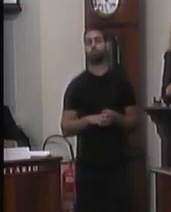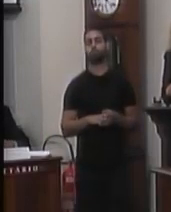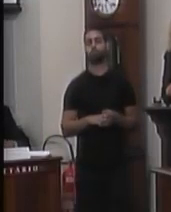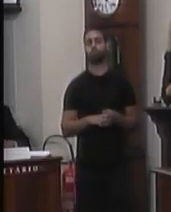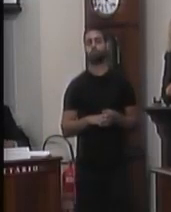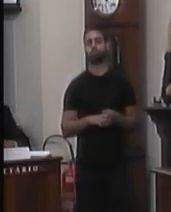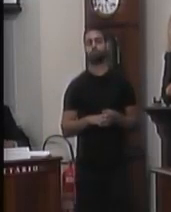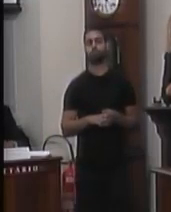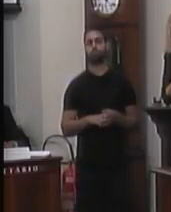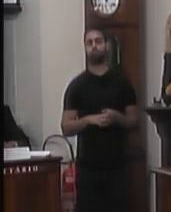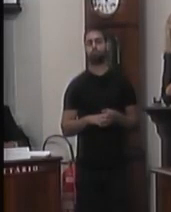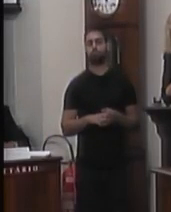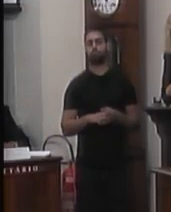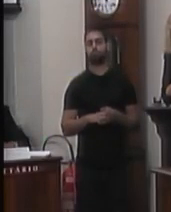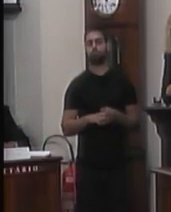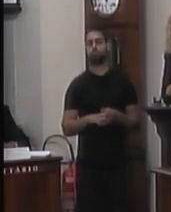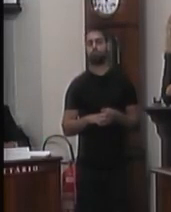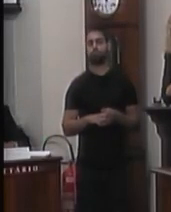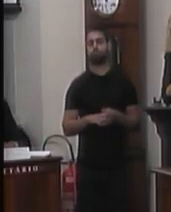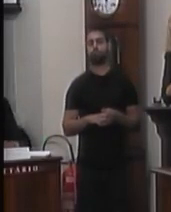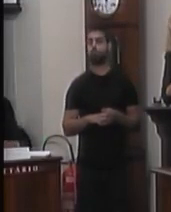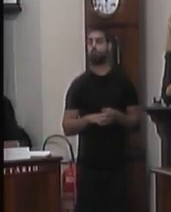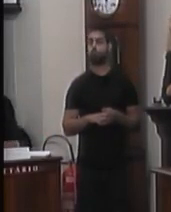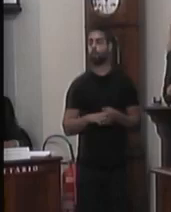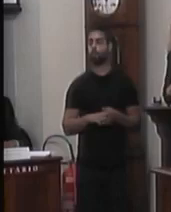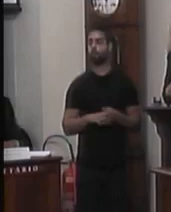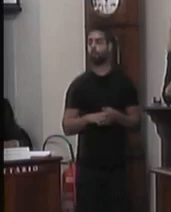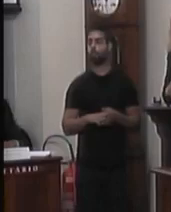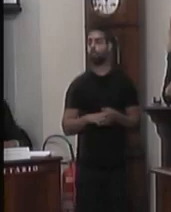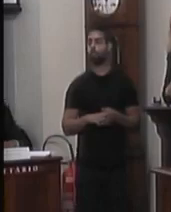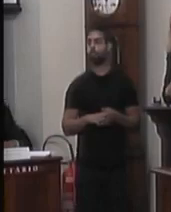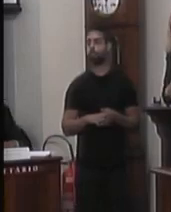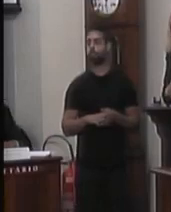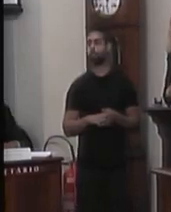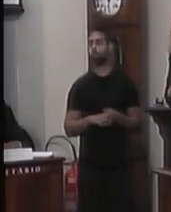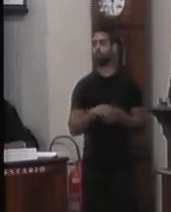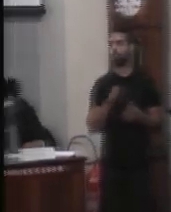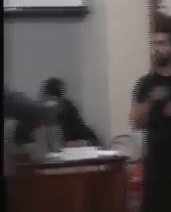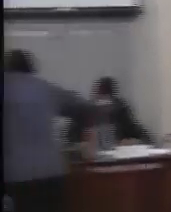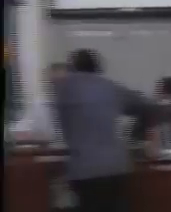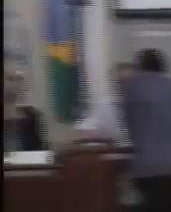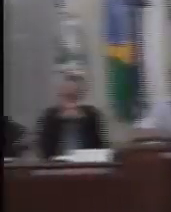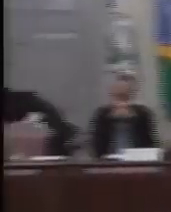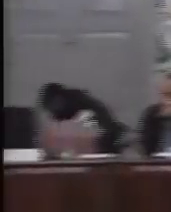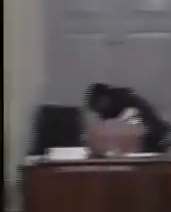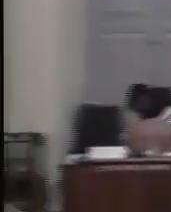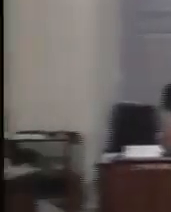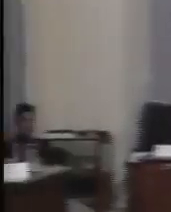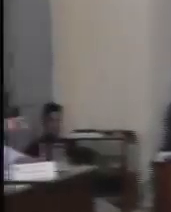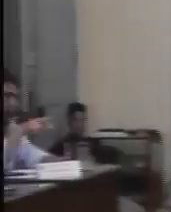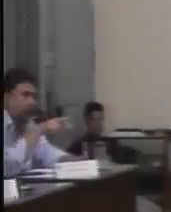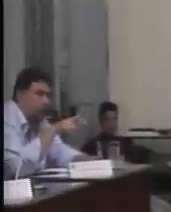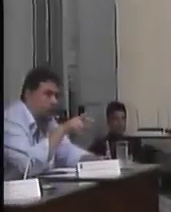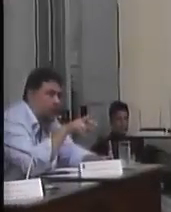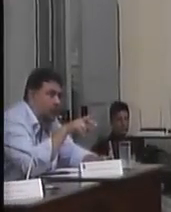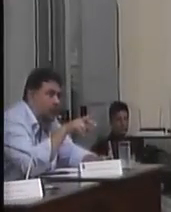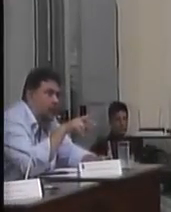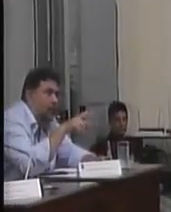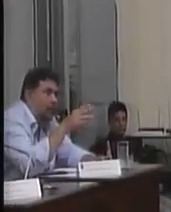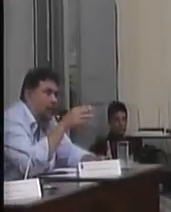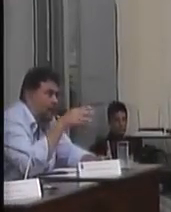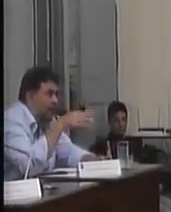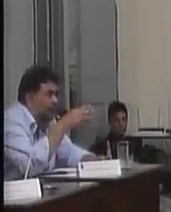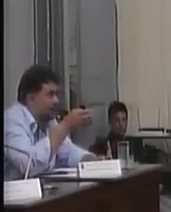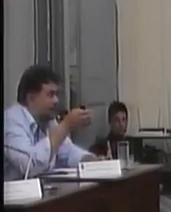um pequeno comentário, vereador David? Claro. Eu estava conversando com a secretária Denise, até falei com a Flávia também, e com a Cida Almeida sobre a